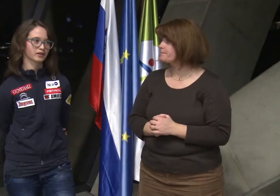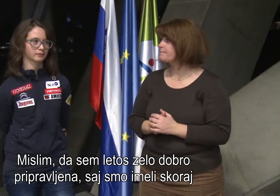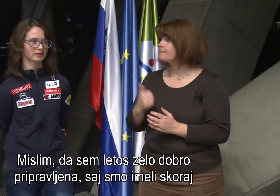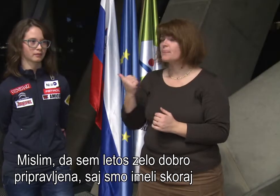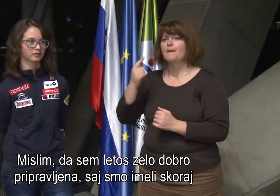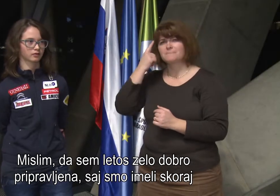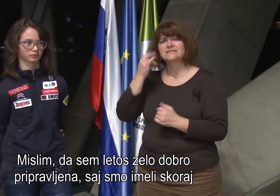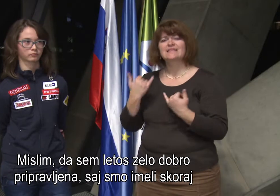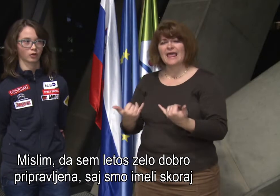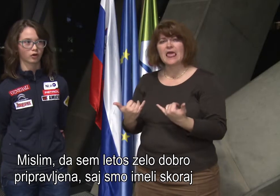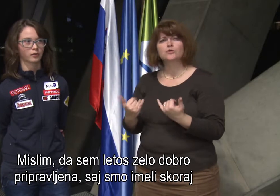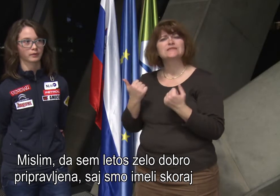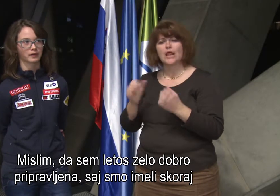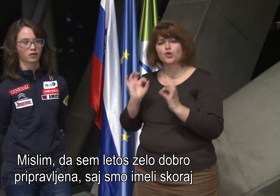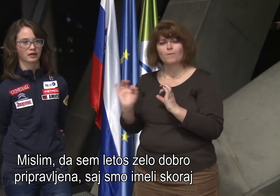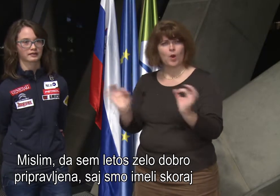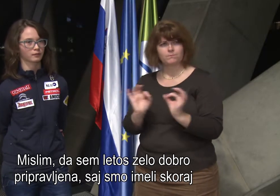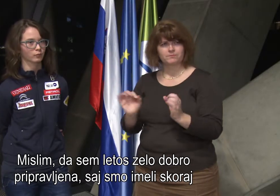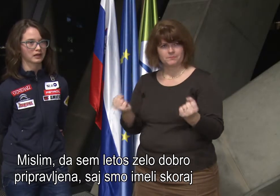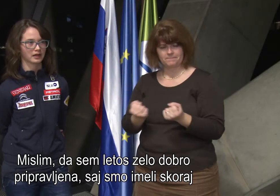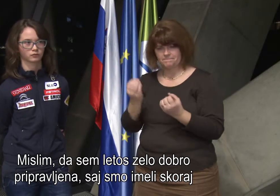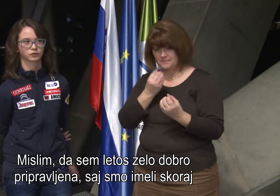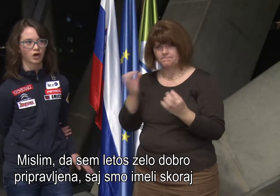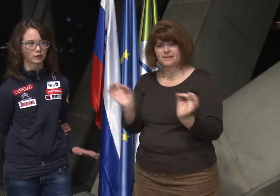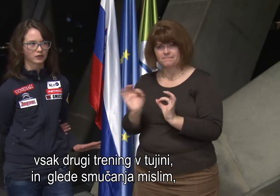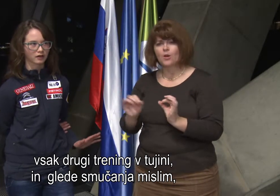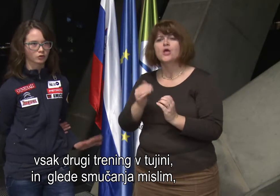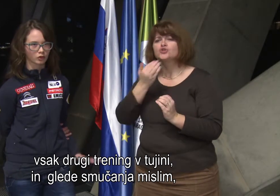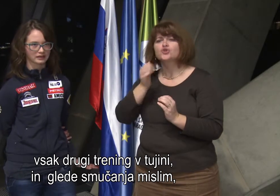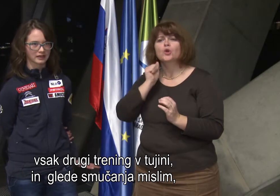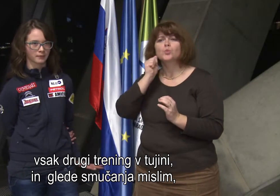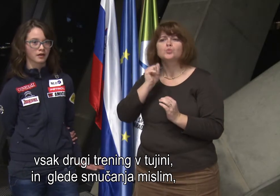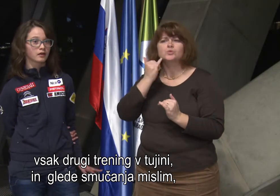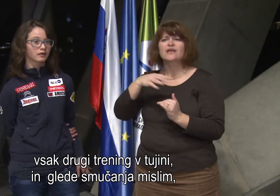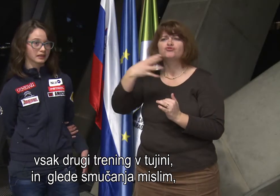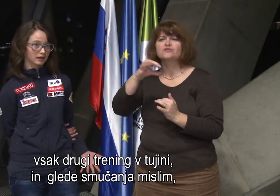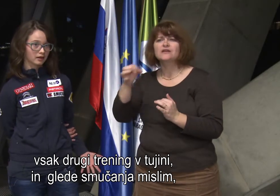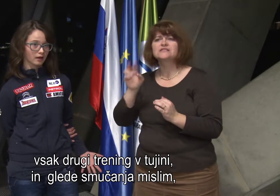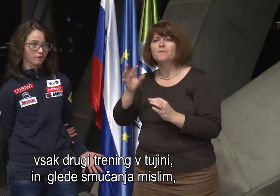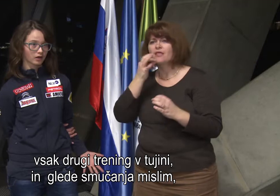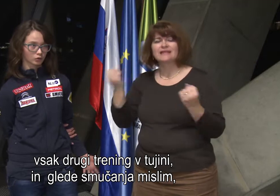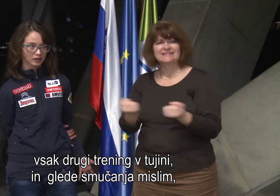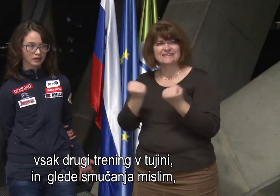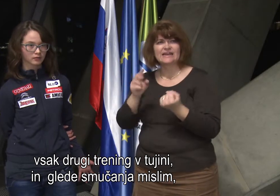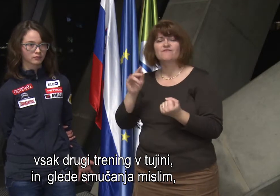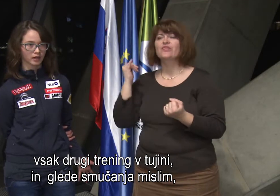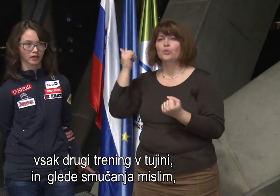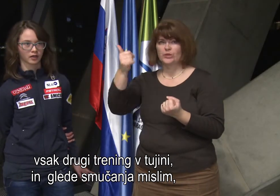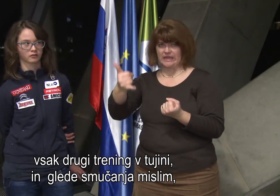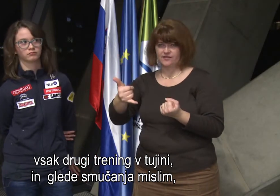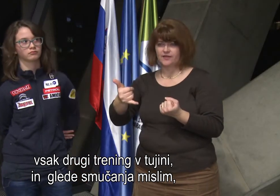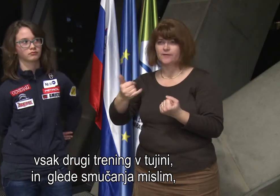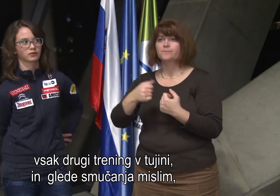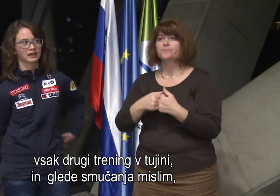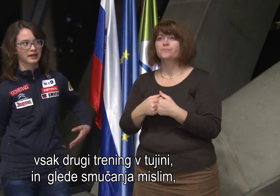Jaz mislim, da sem letos zelo dobro pripravljena, saj smo imeli skoraj vsak drugi teden treninga v tujini